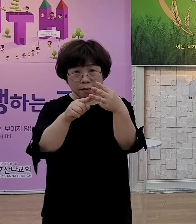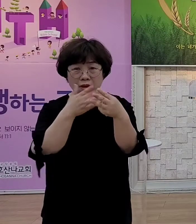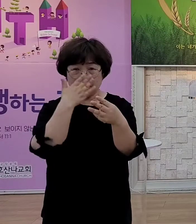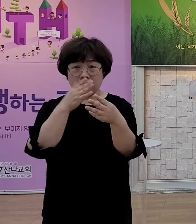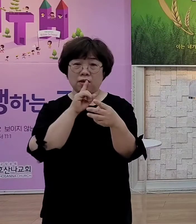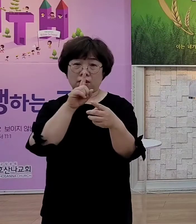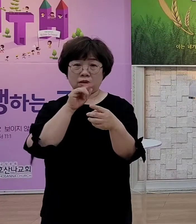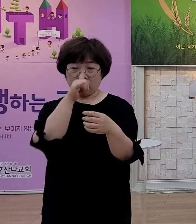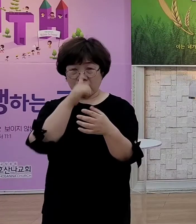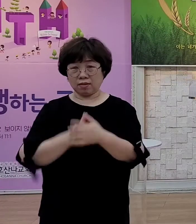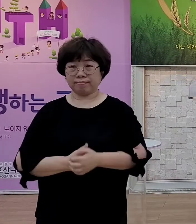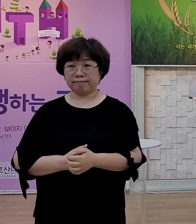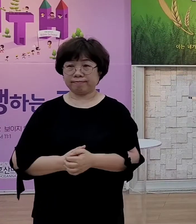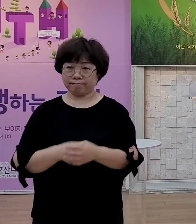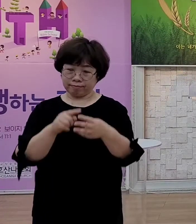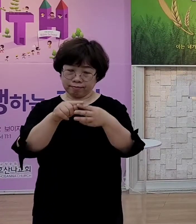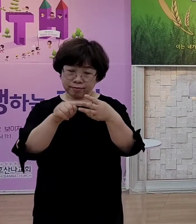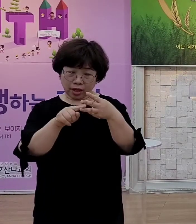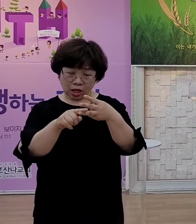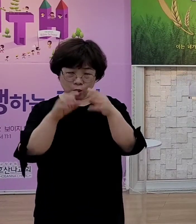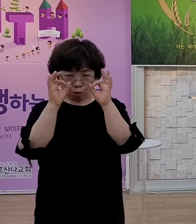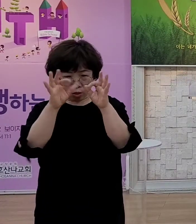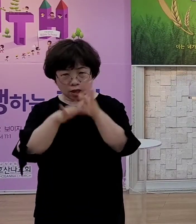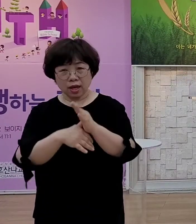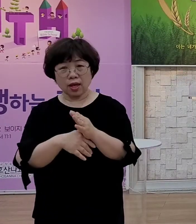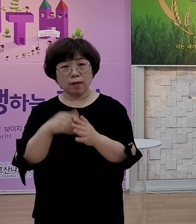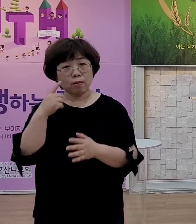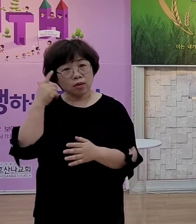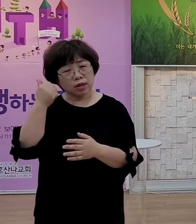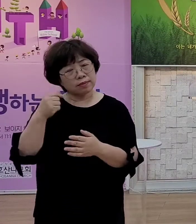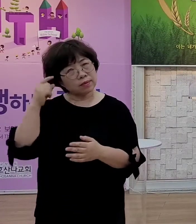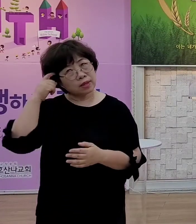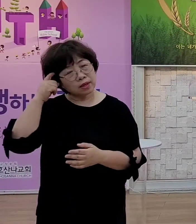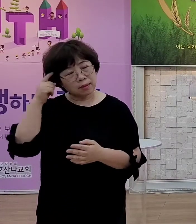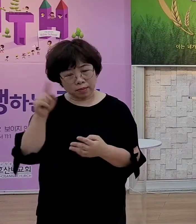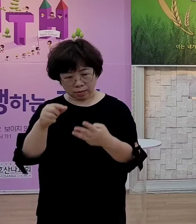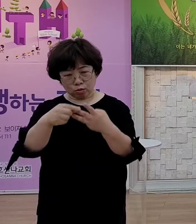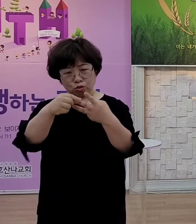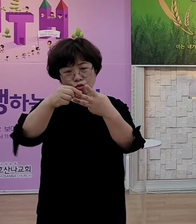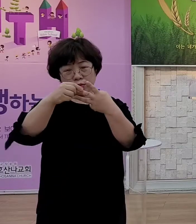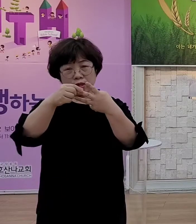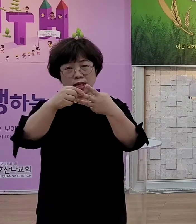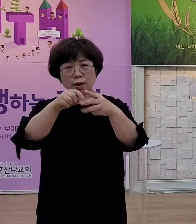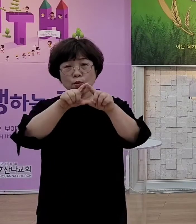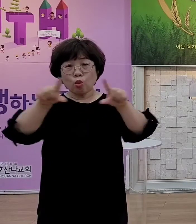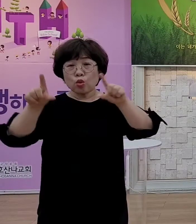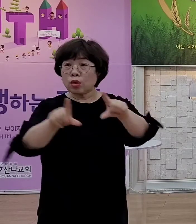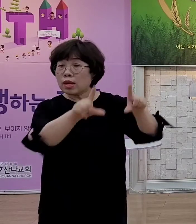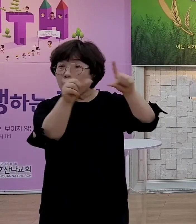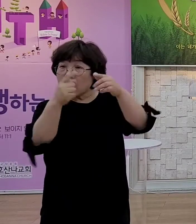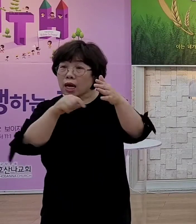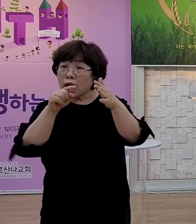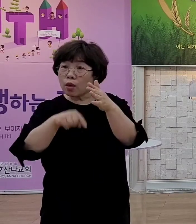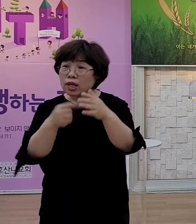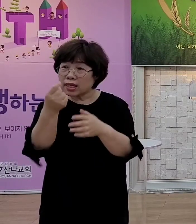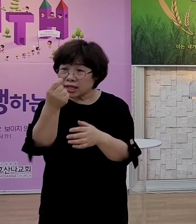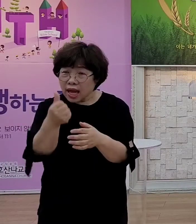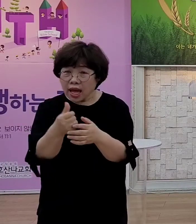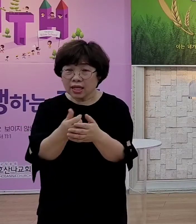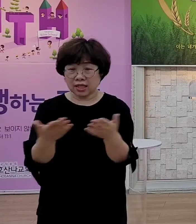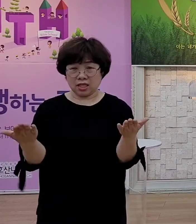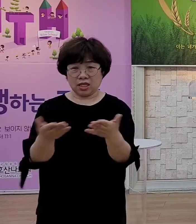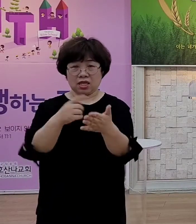보면서 뭐 다 맞는데, 두 번째, 일상생활에서 작은 그